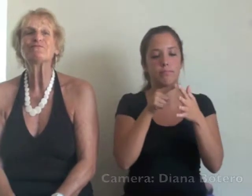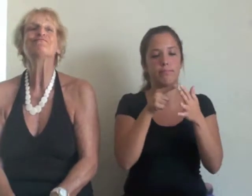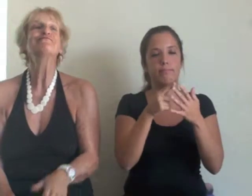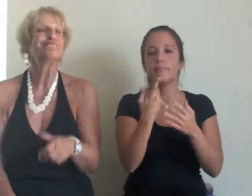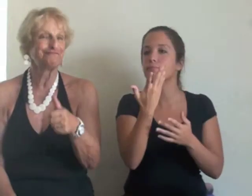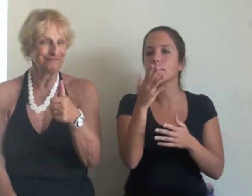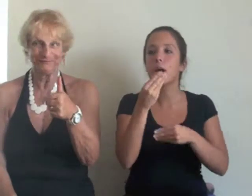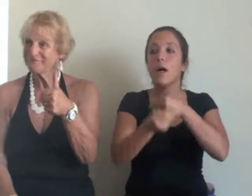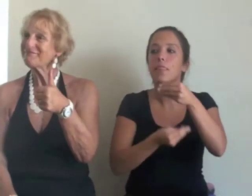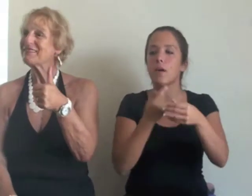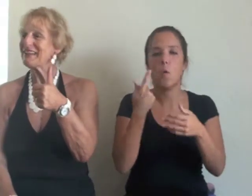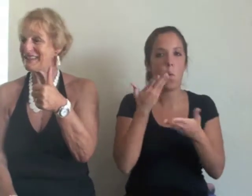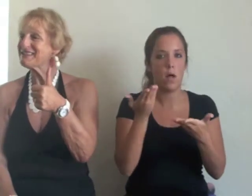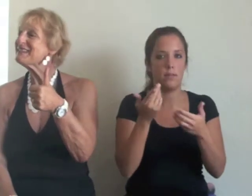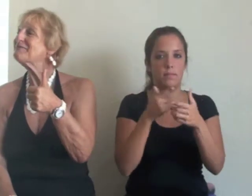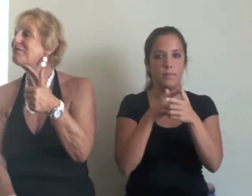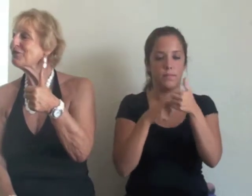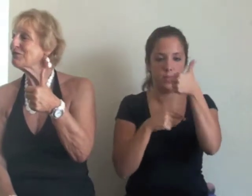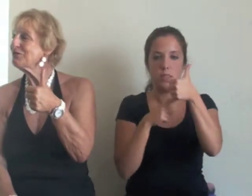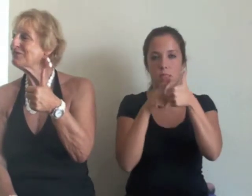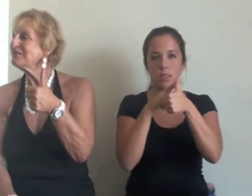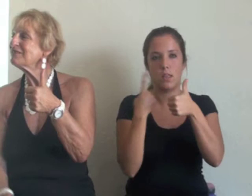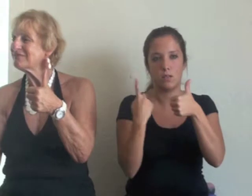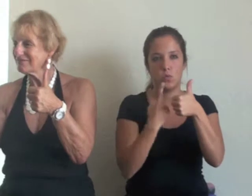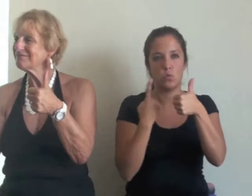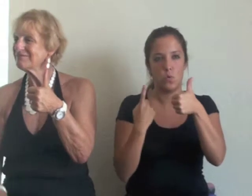Muéstramelo. Uh-huh. Es este. Próximo.